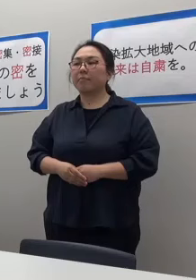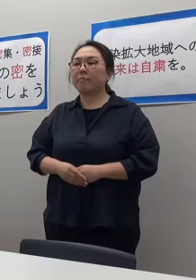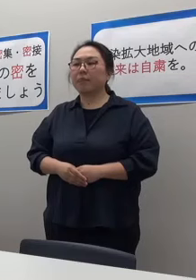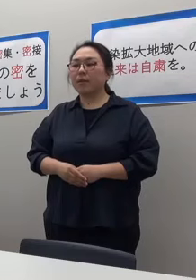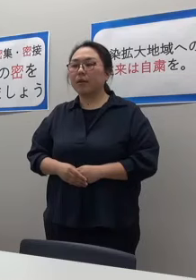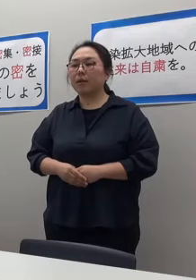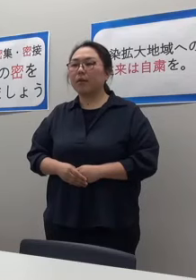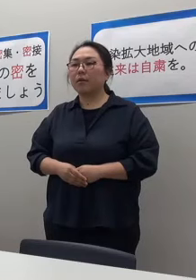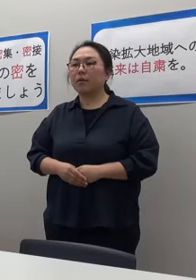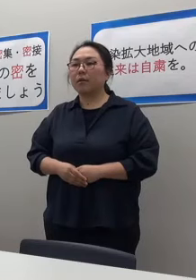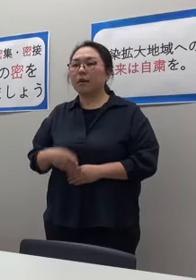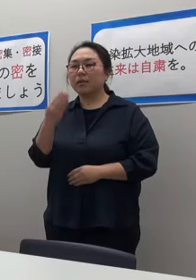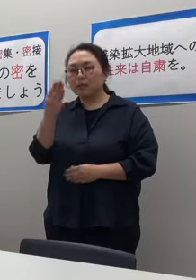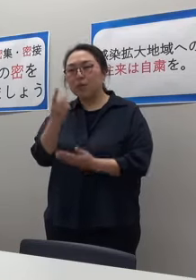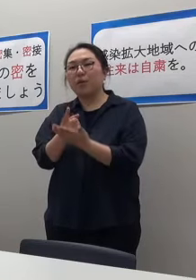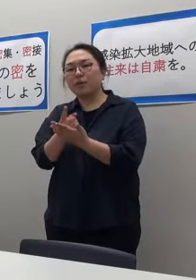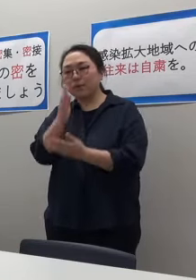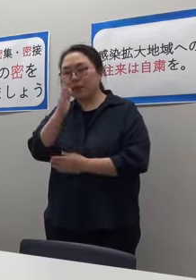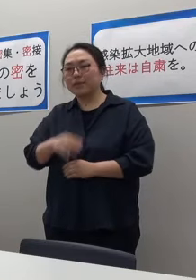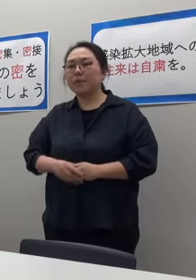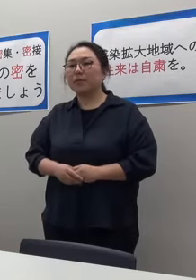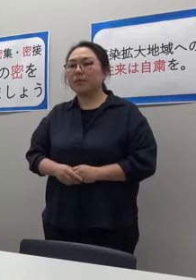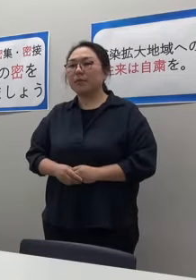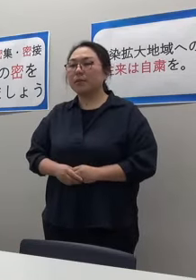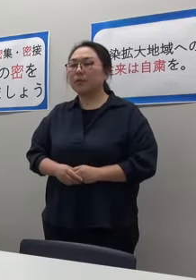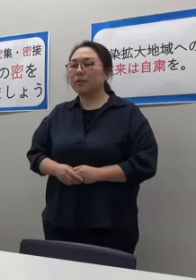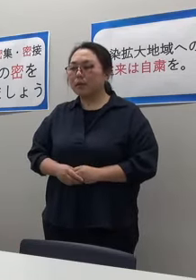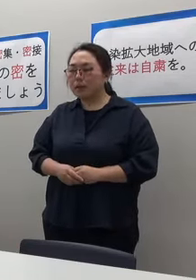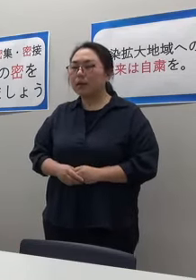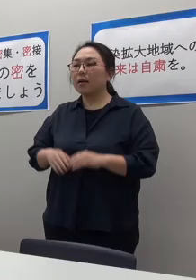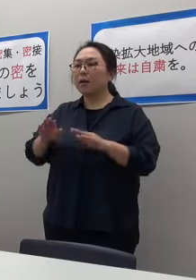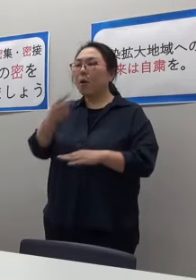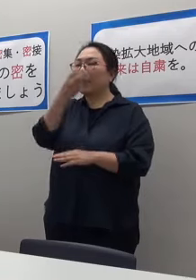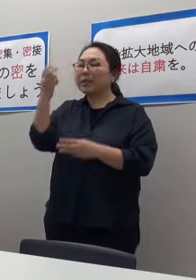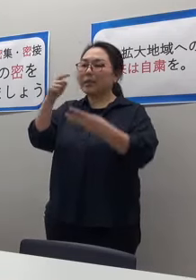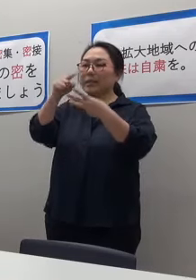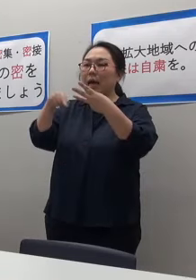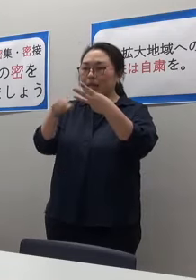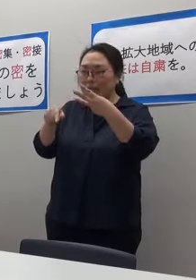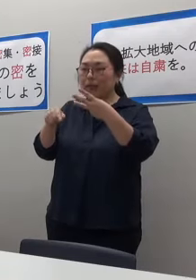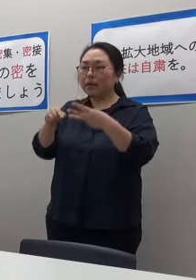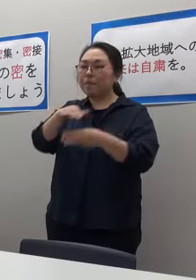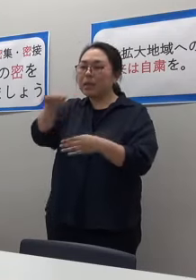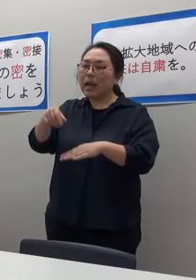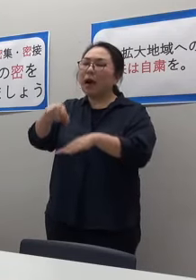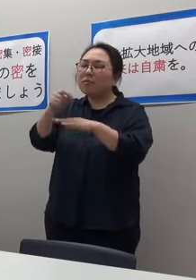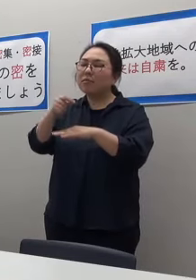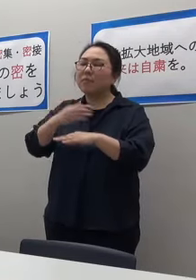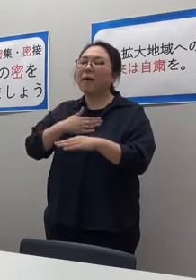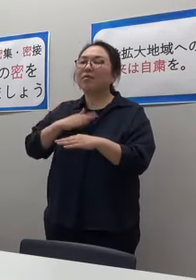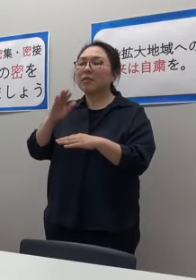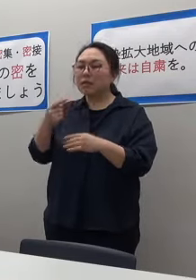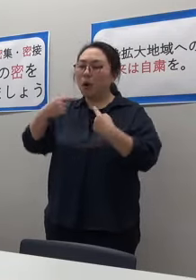すみません、質問もう一度お願いします。 すみません、いずれも軽症ということなんですが、はい、その肺炎等の、症状という